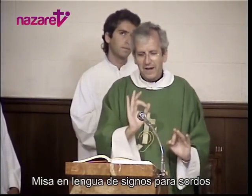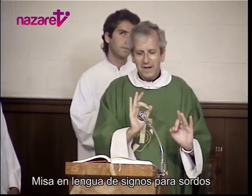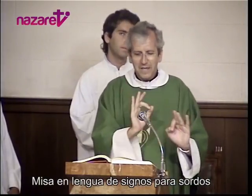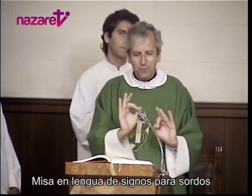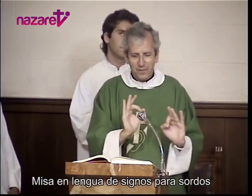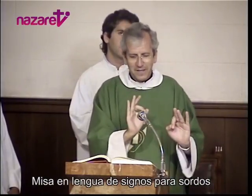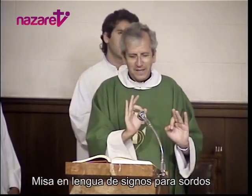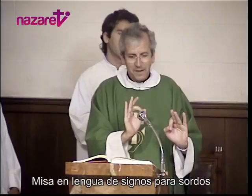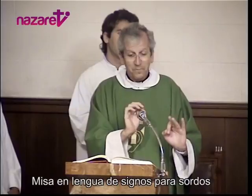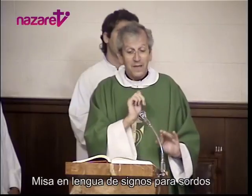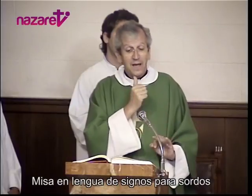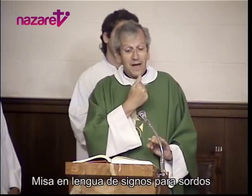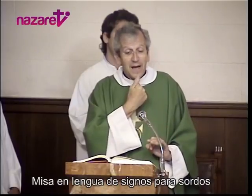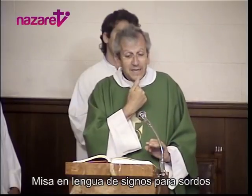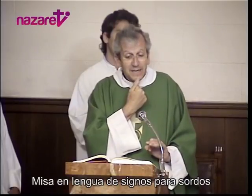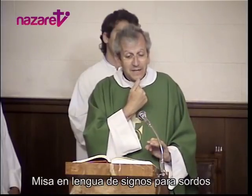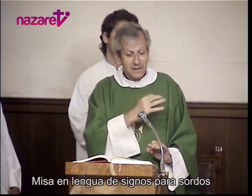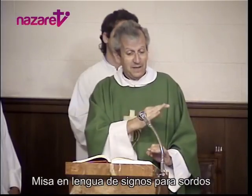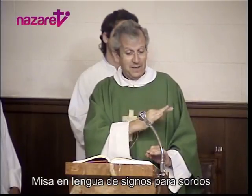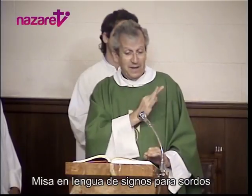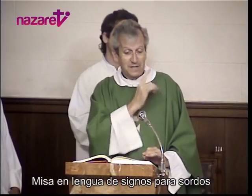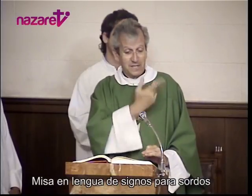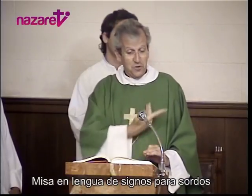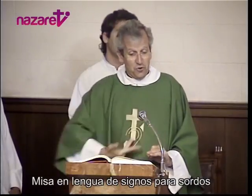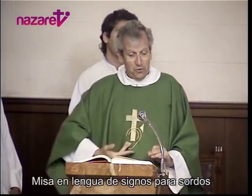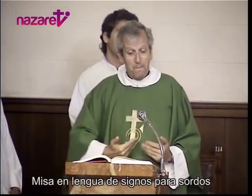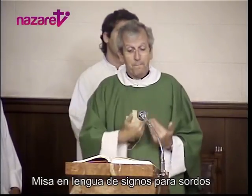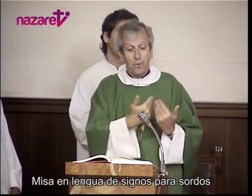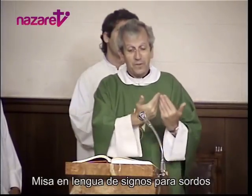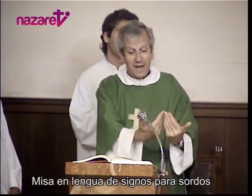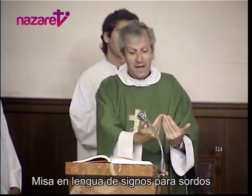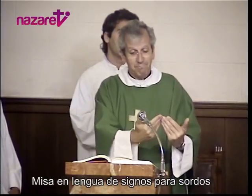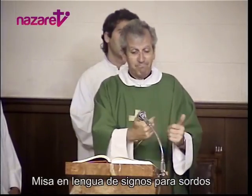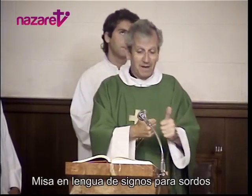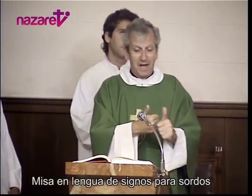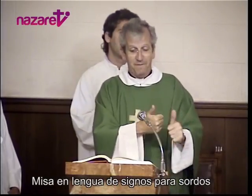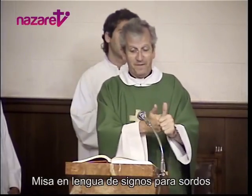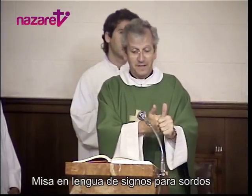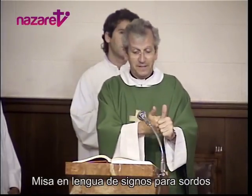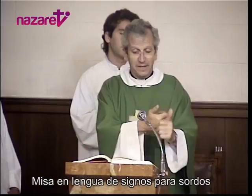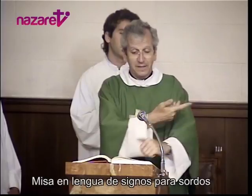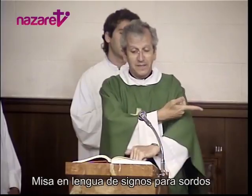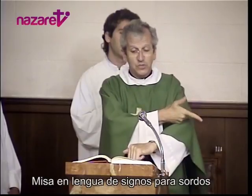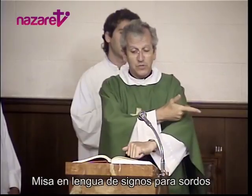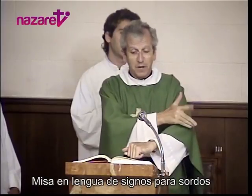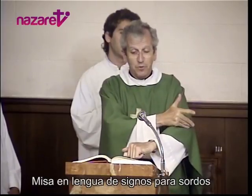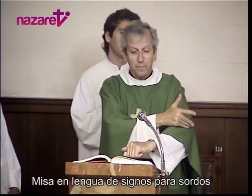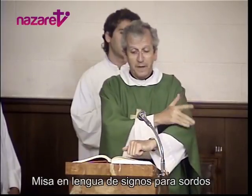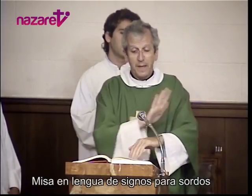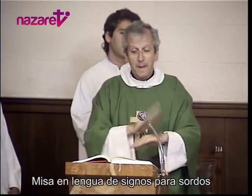y prudente a quien el Señor pondrá al frente de su servidumbre